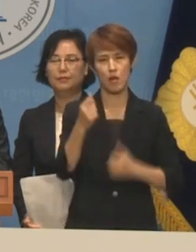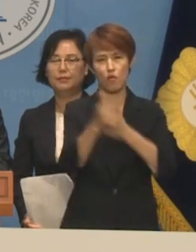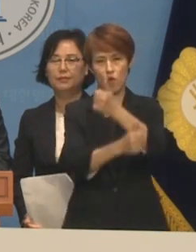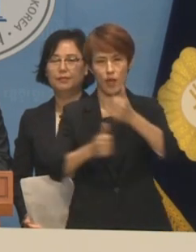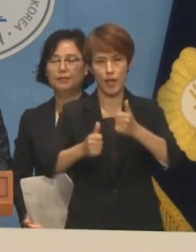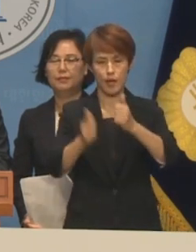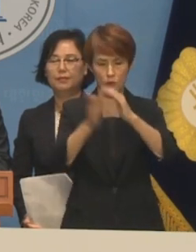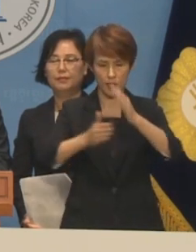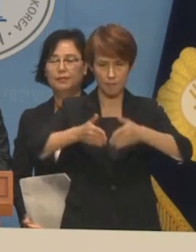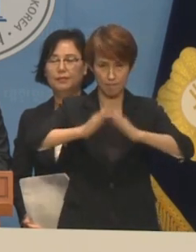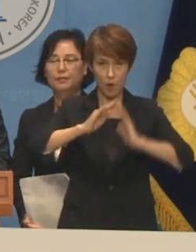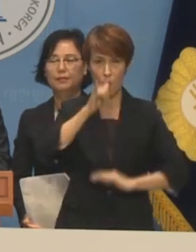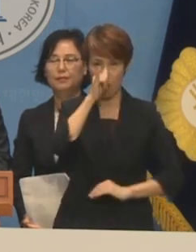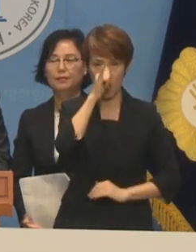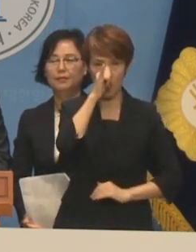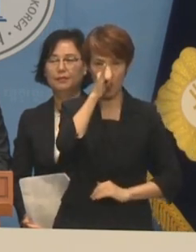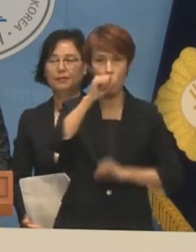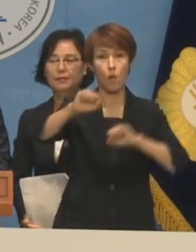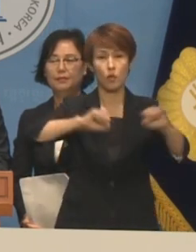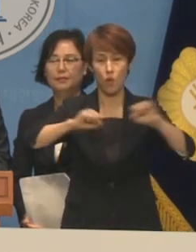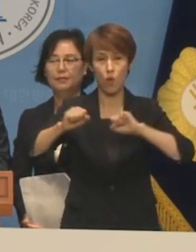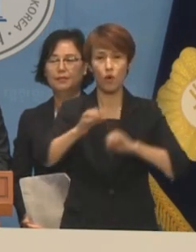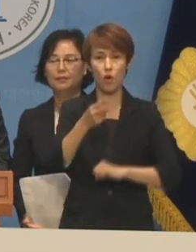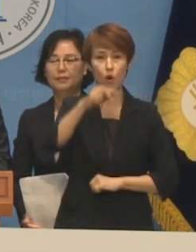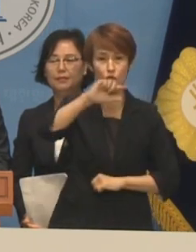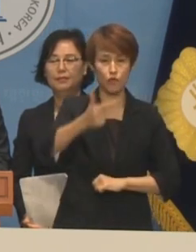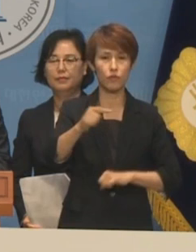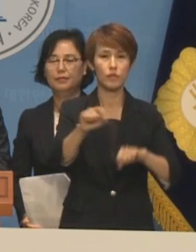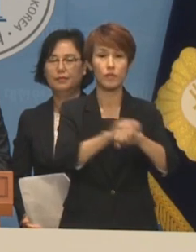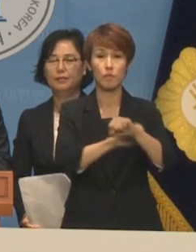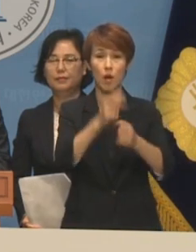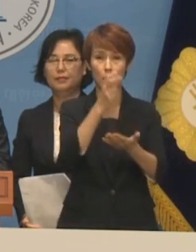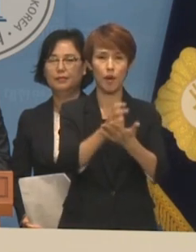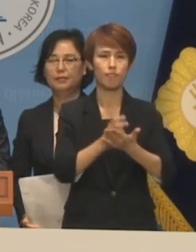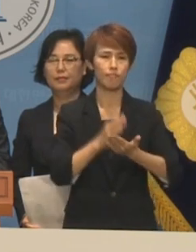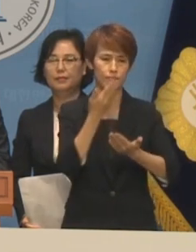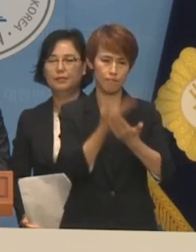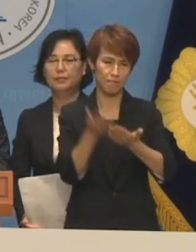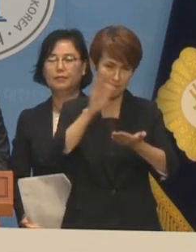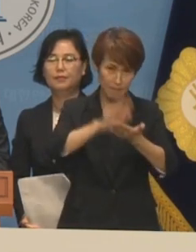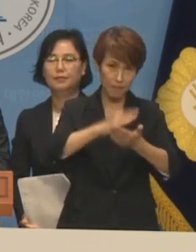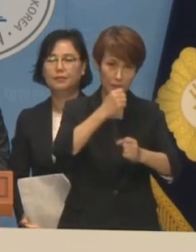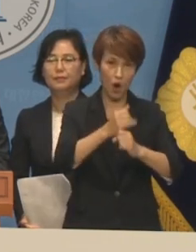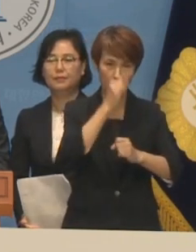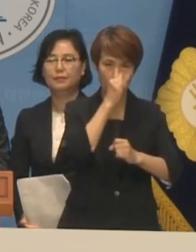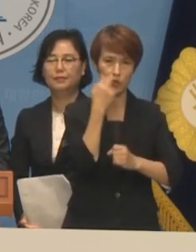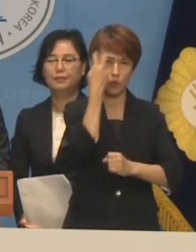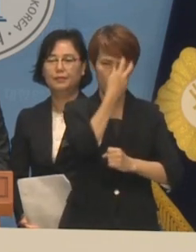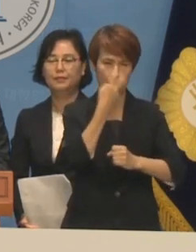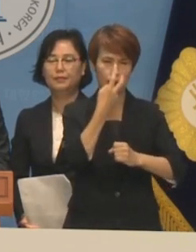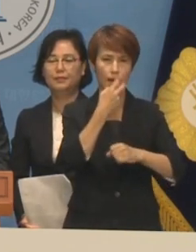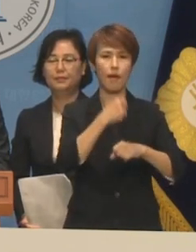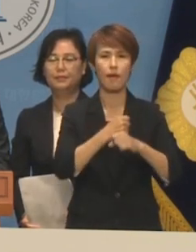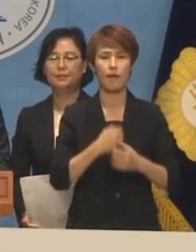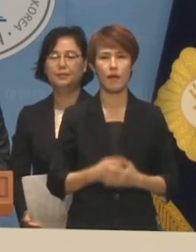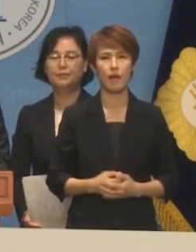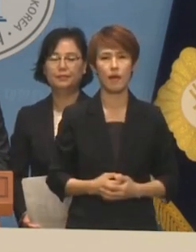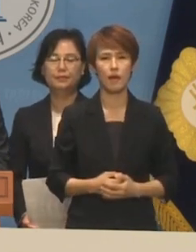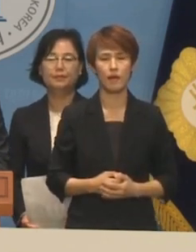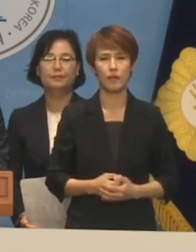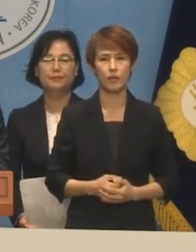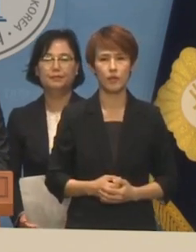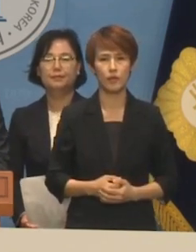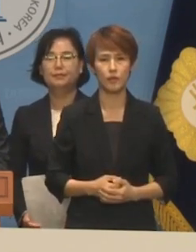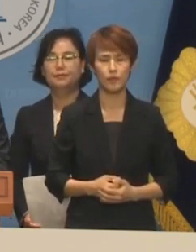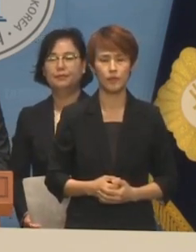통해서 여순 사건 특별법을 개정을 해서 조사 기간을 연장하고 또 중립적인